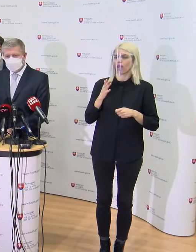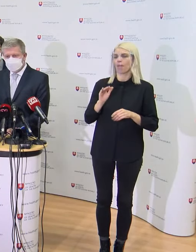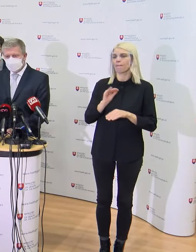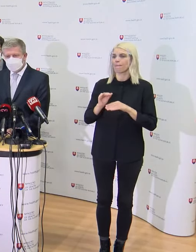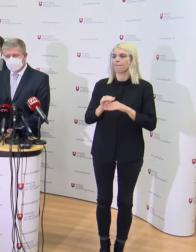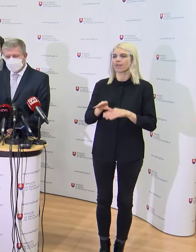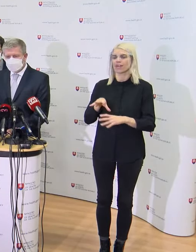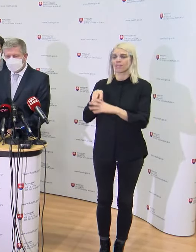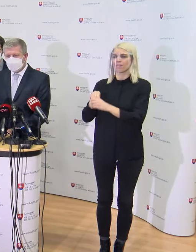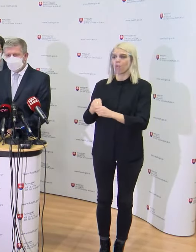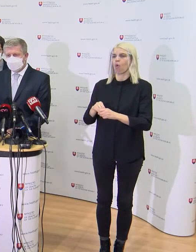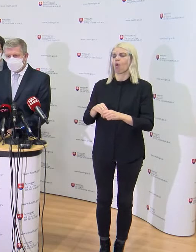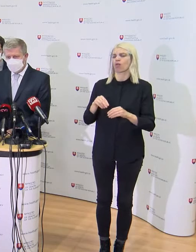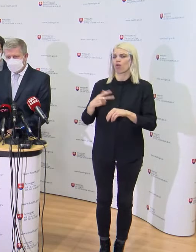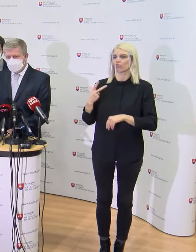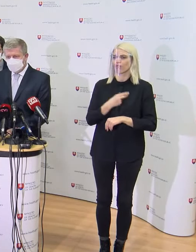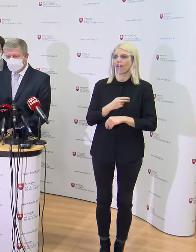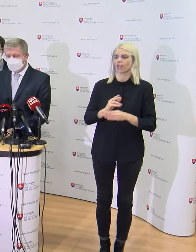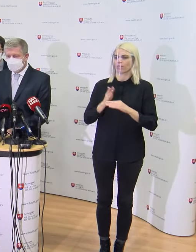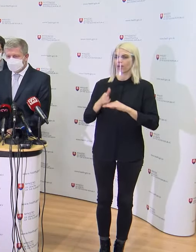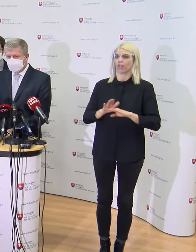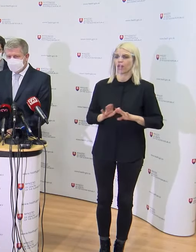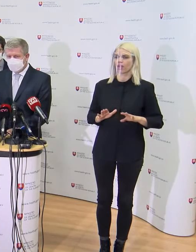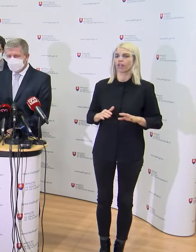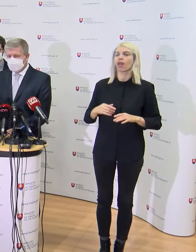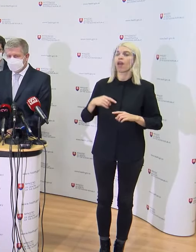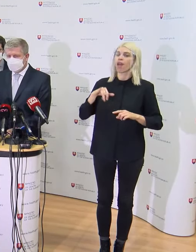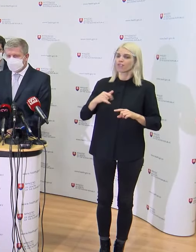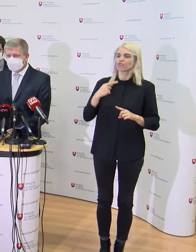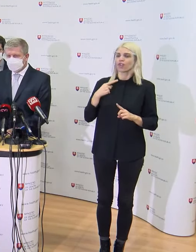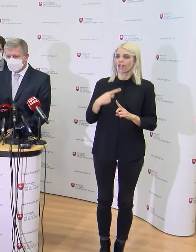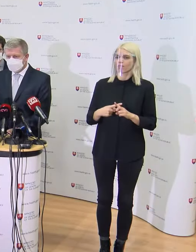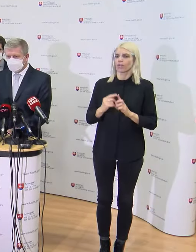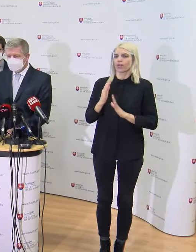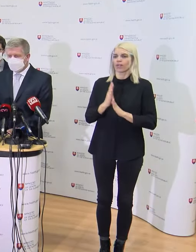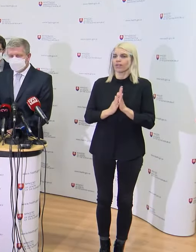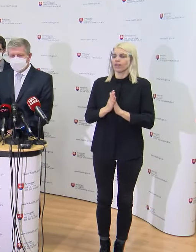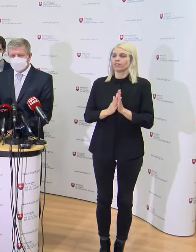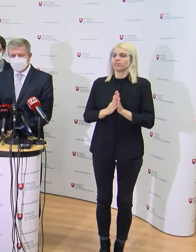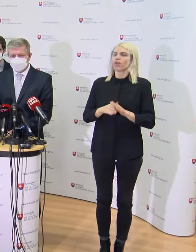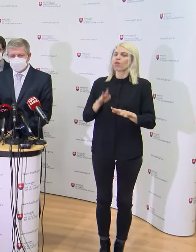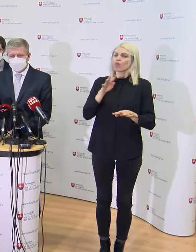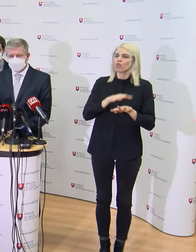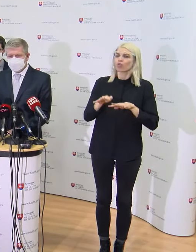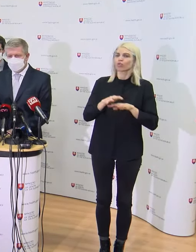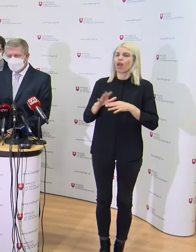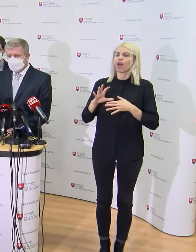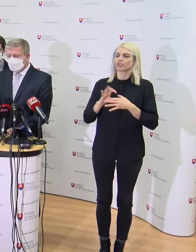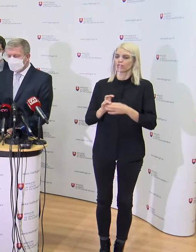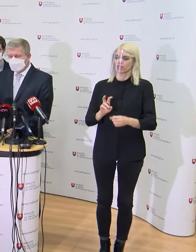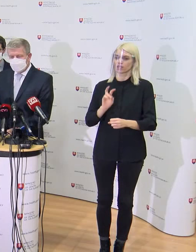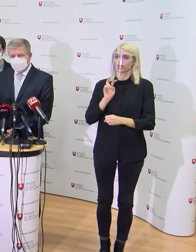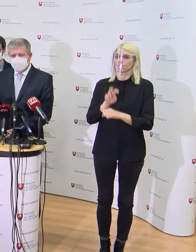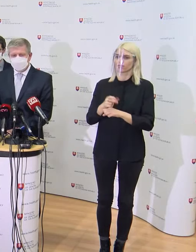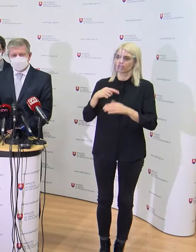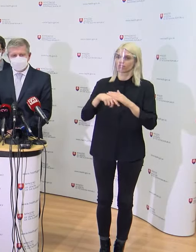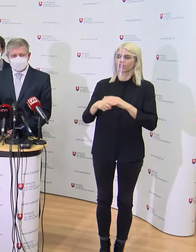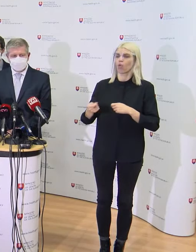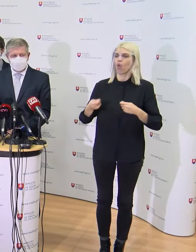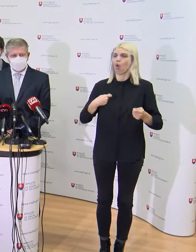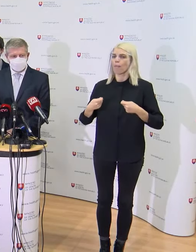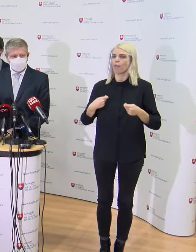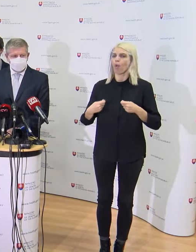na dodržiavanie opatrení, na patričnú kontrolu pri vstupoch do prevádzok, dodržovanie